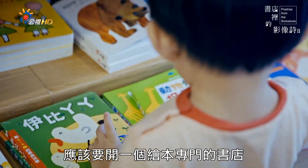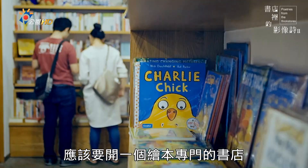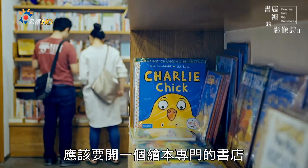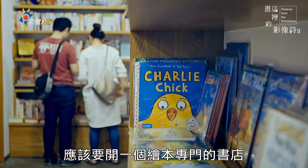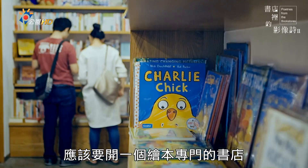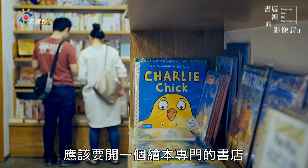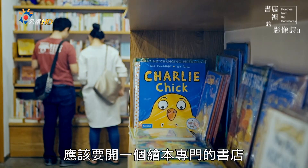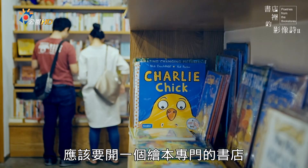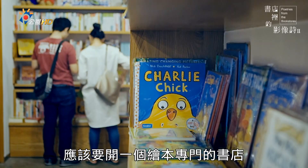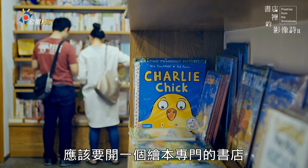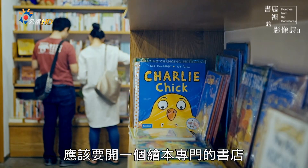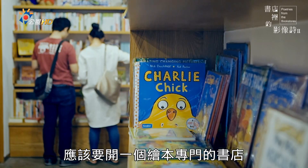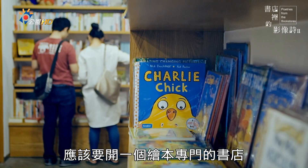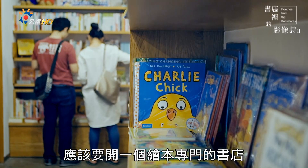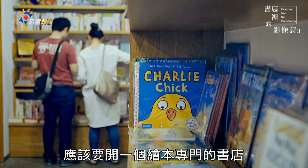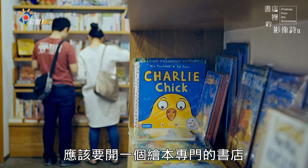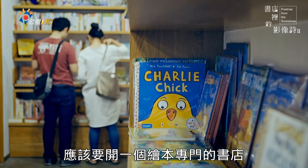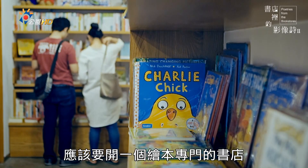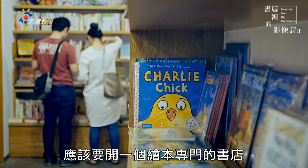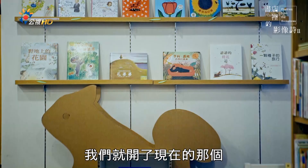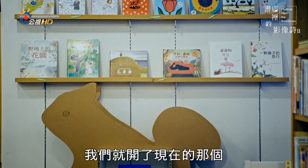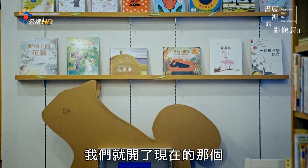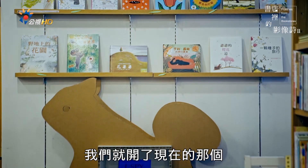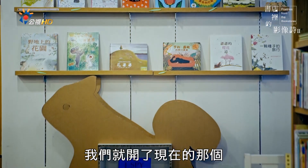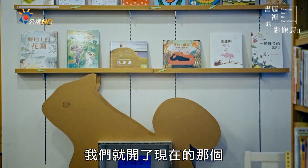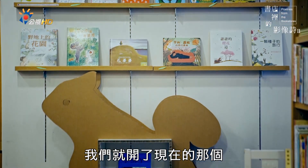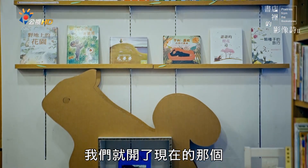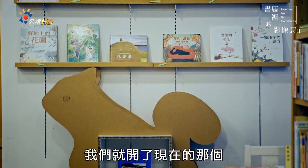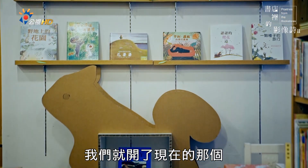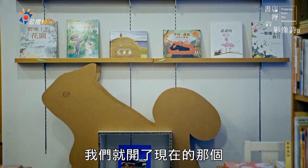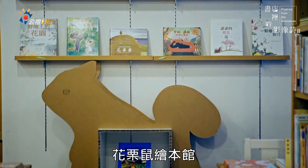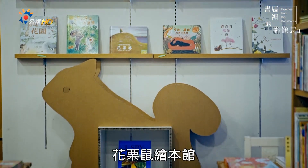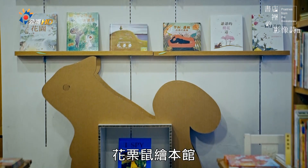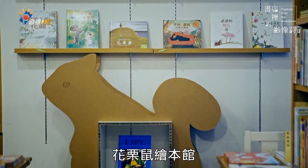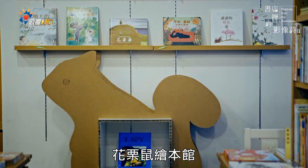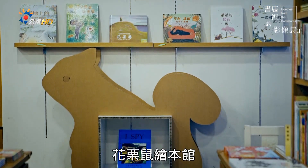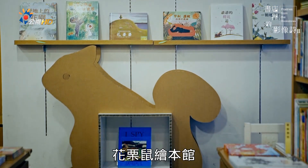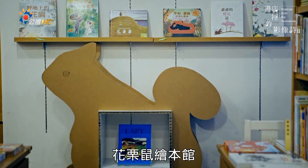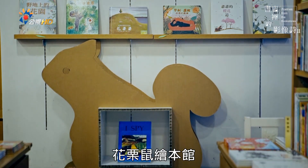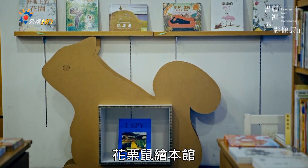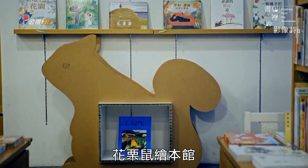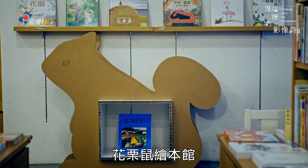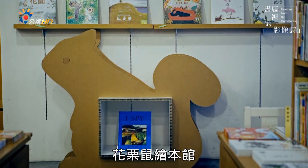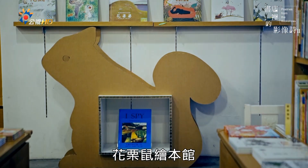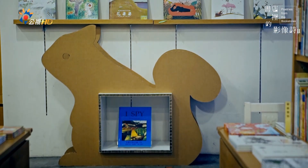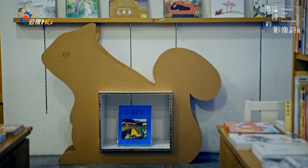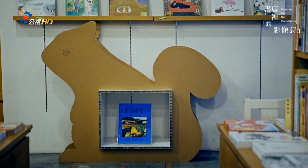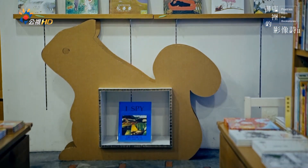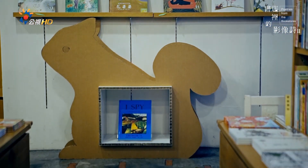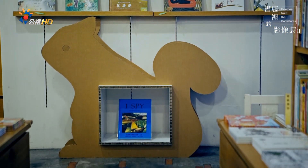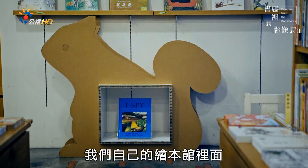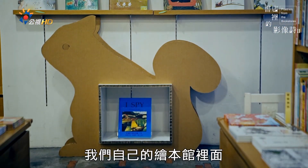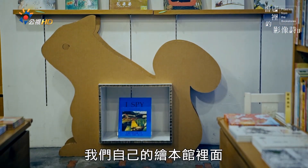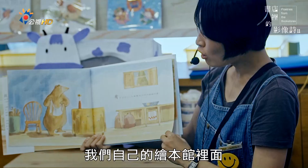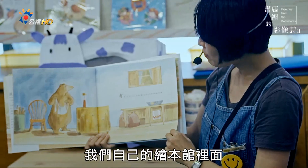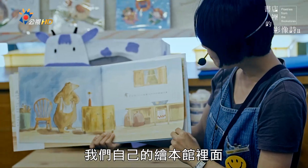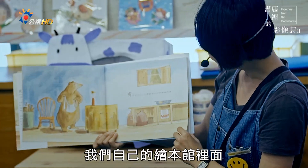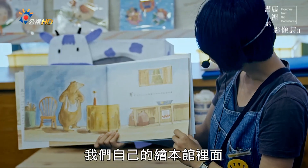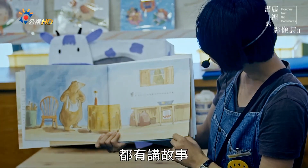绘本专门的书店，那我们就开了现在的那个花栗鼠绘本馆。哦，我们家己绘本馆内底拢有